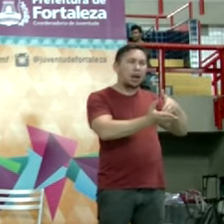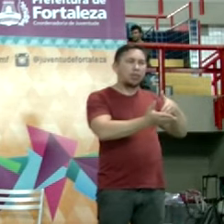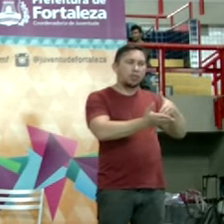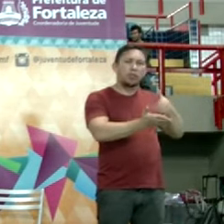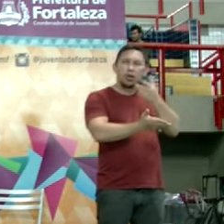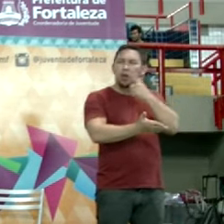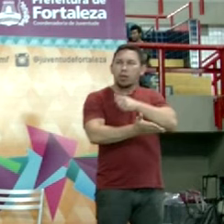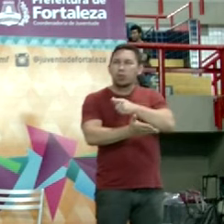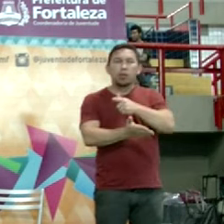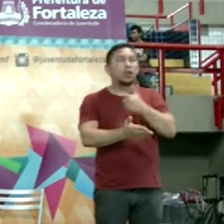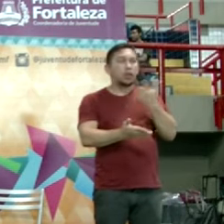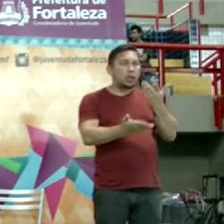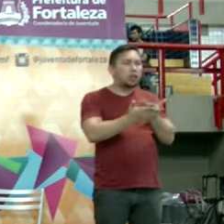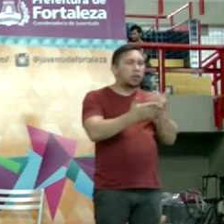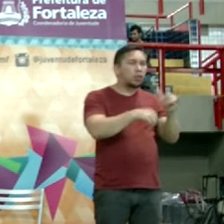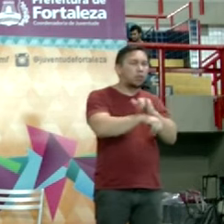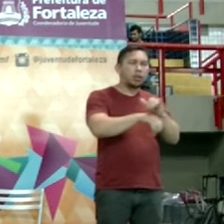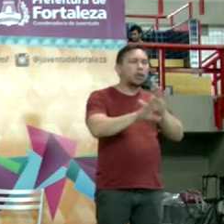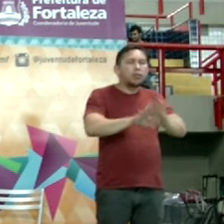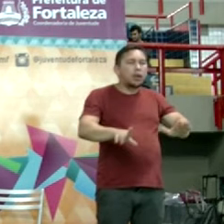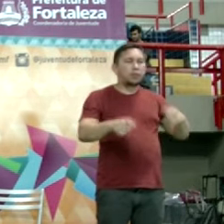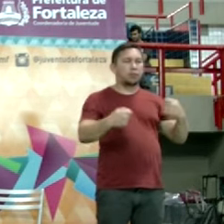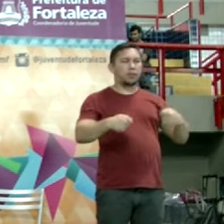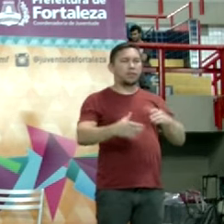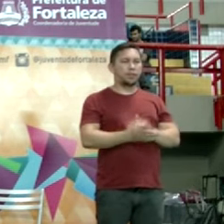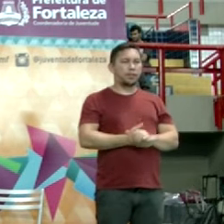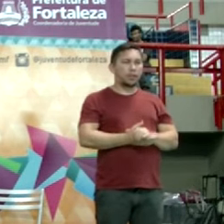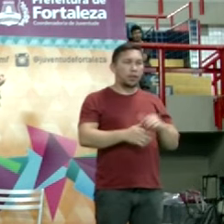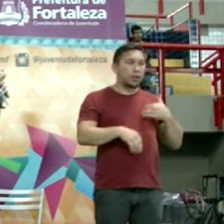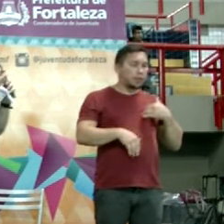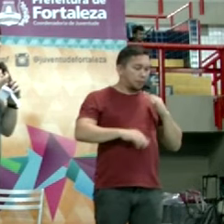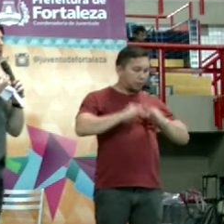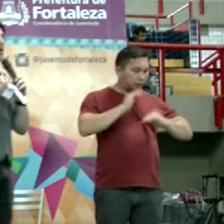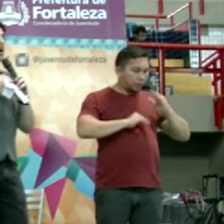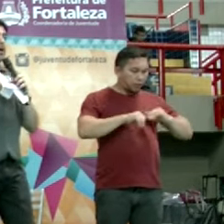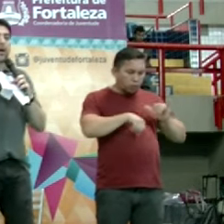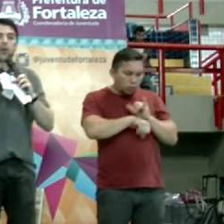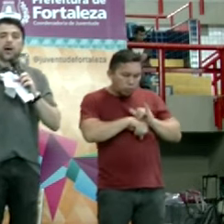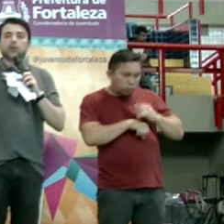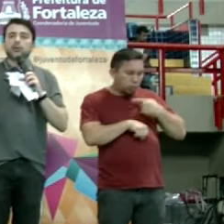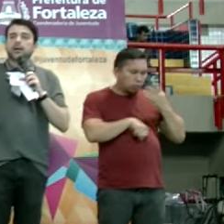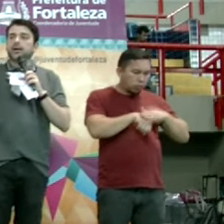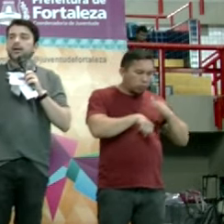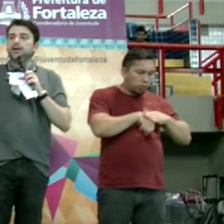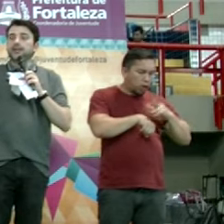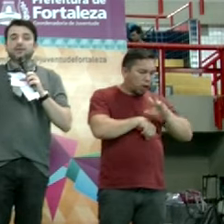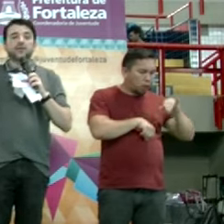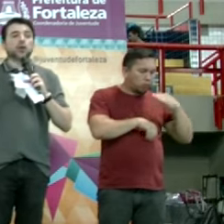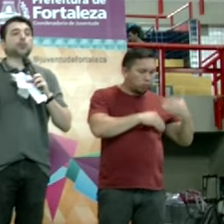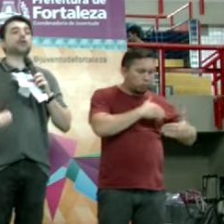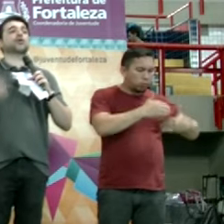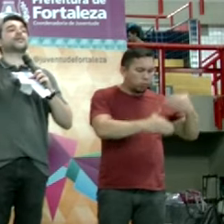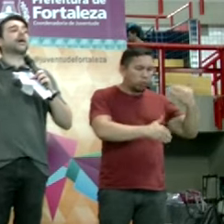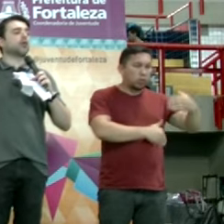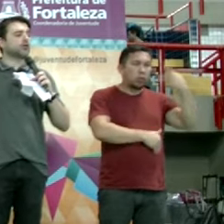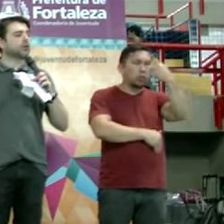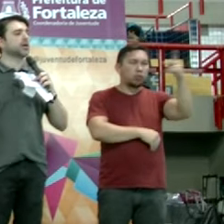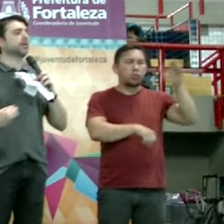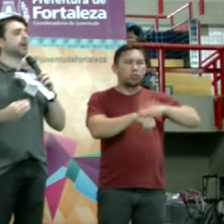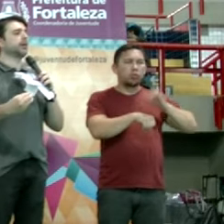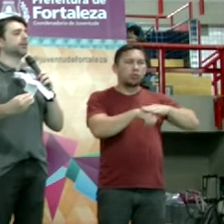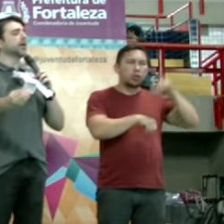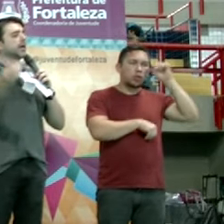feito. Ok? Então, o preparo é aquilo que vai ser feito por